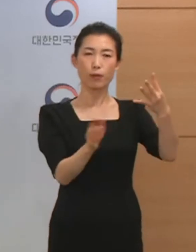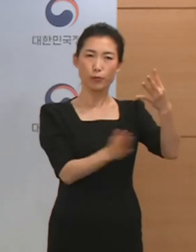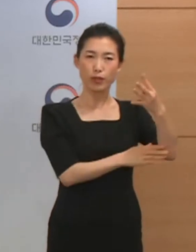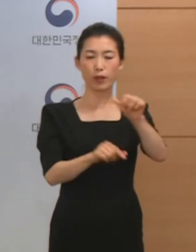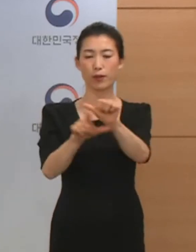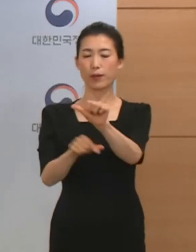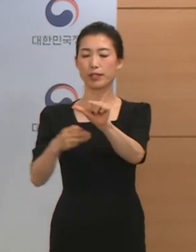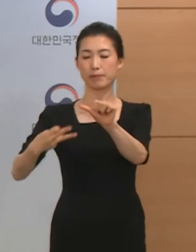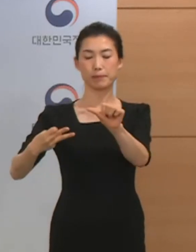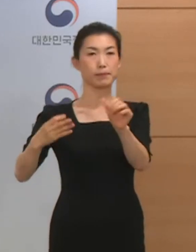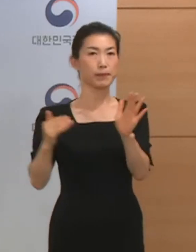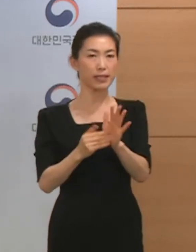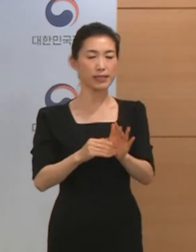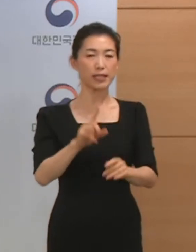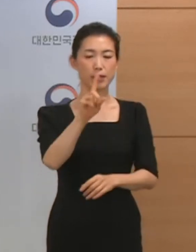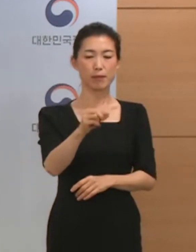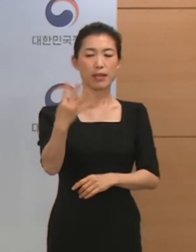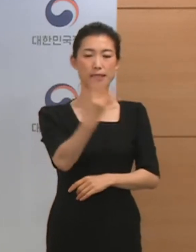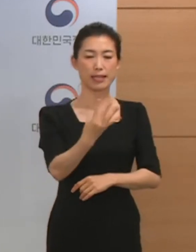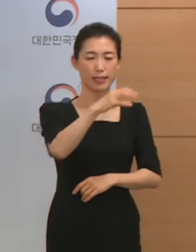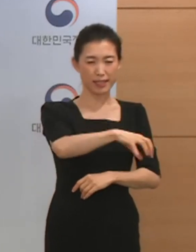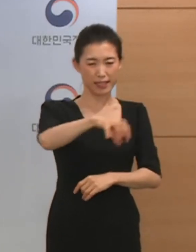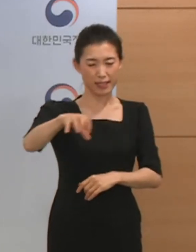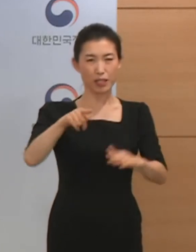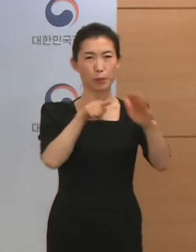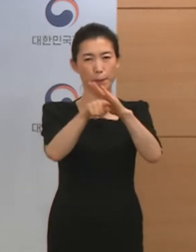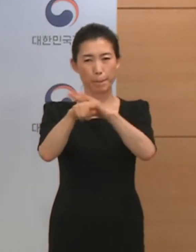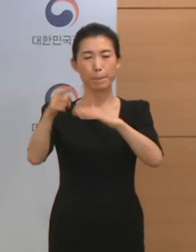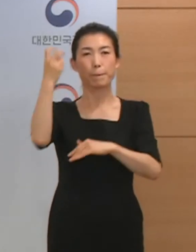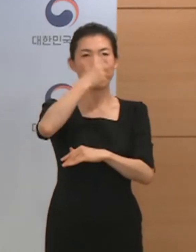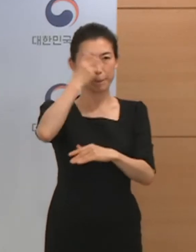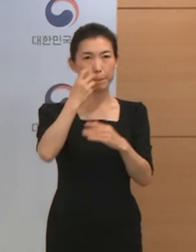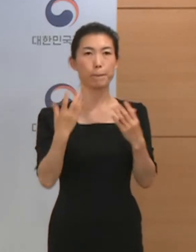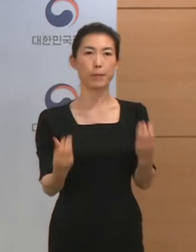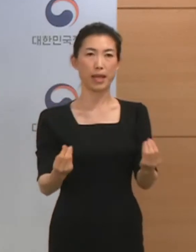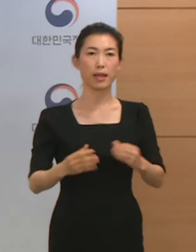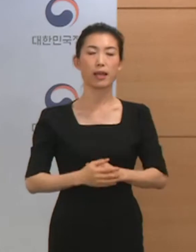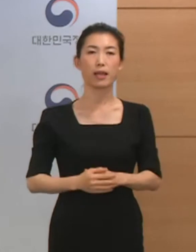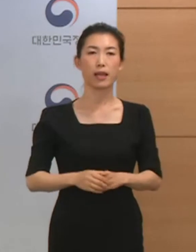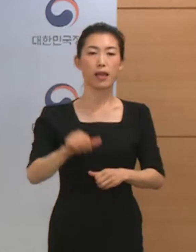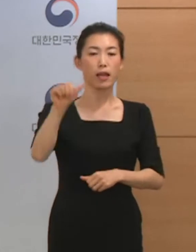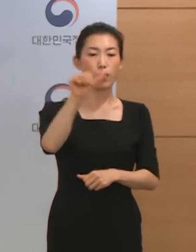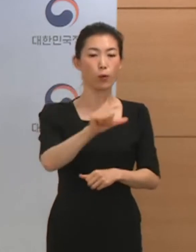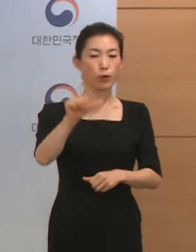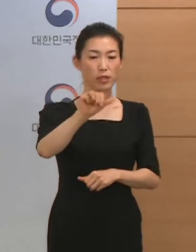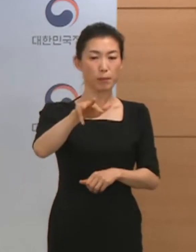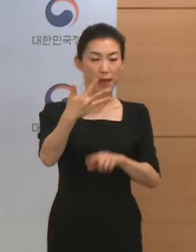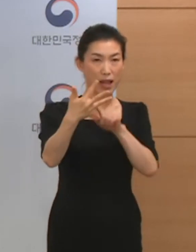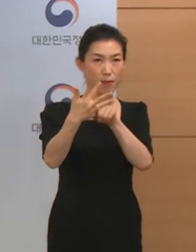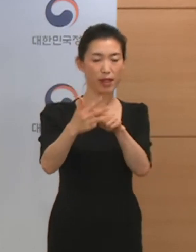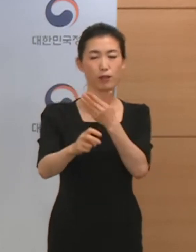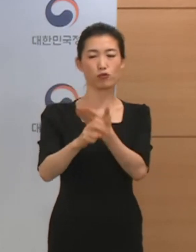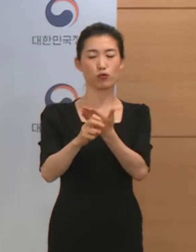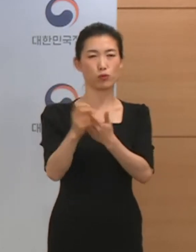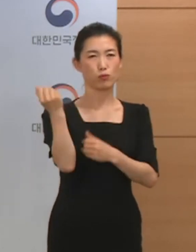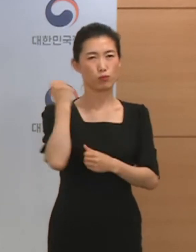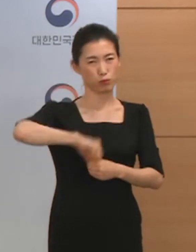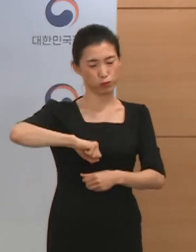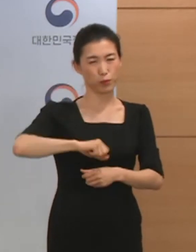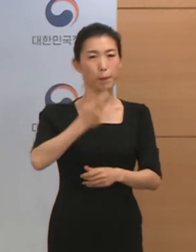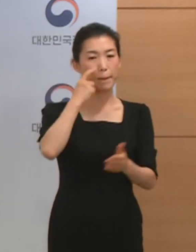13일까지 14,000여 개소에 대한 현장 점검을 실시하였습니다. 5,800여 건의 방역수칙 위반을